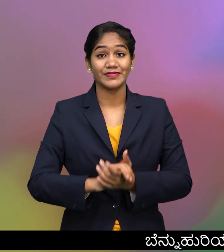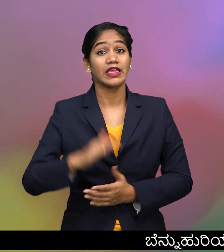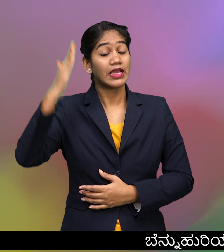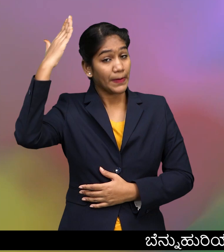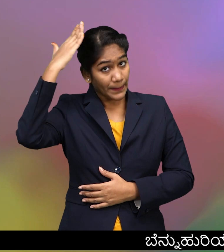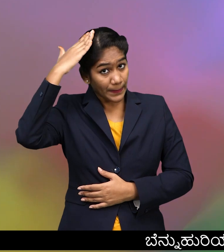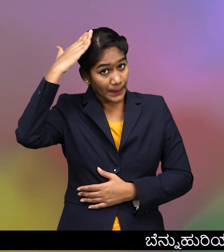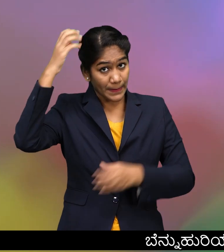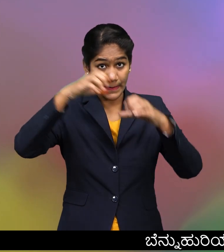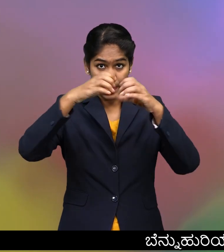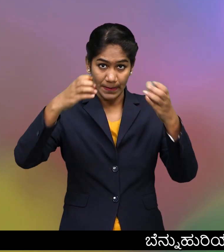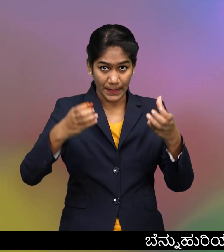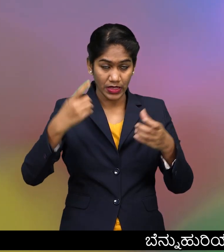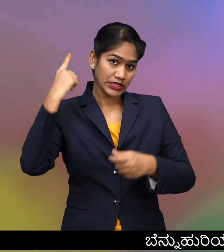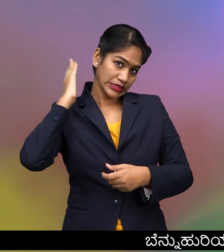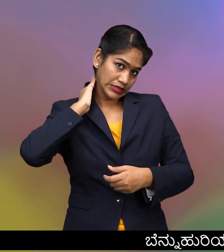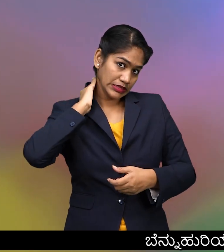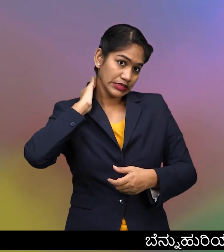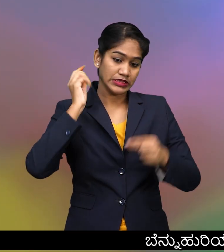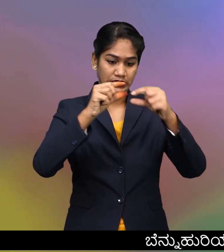ಬೆನ್ನುಹುರಿಯ ನಡುವೆ ಹರಿಯುತ್ತದೆ.